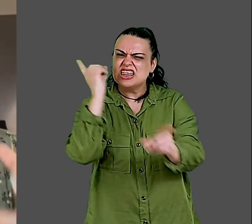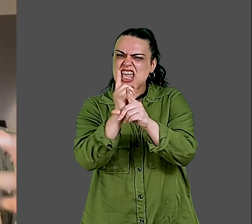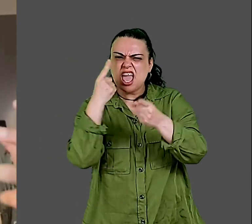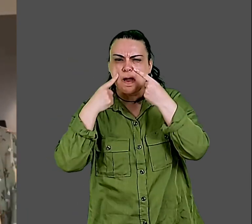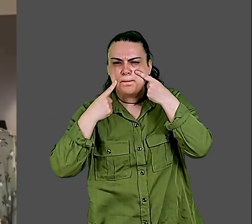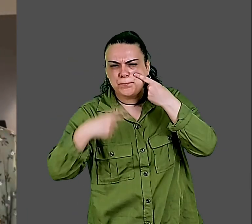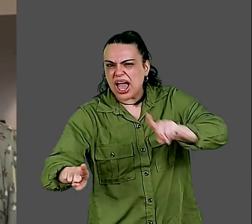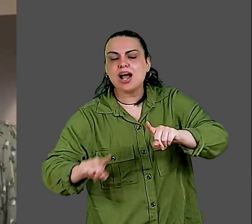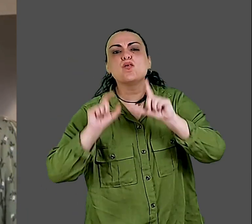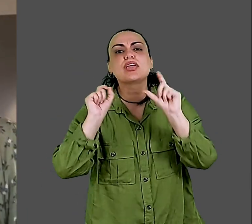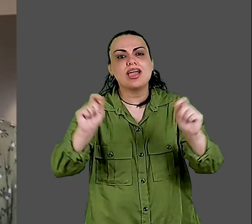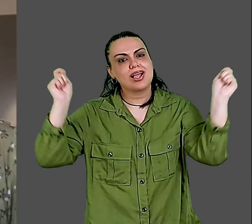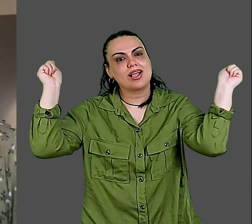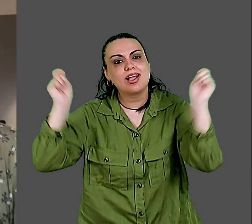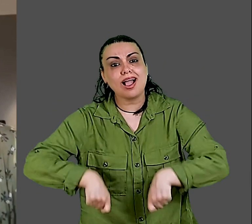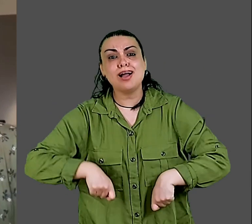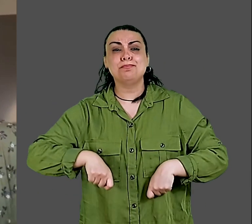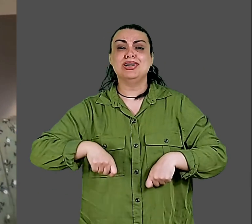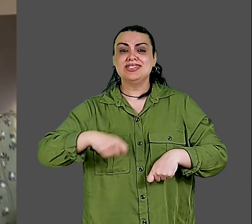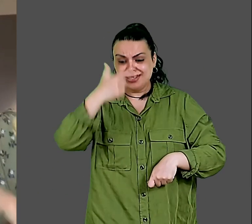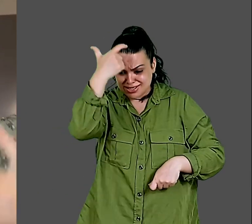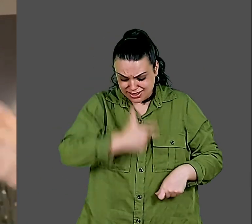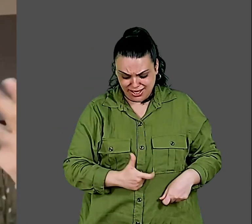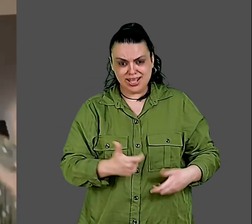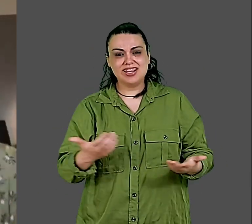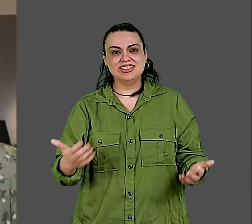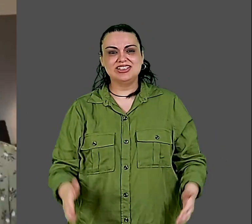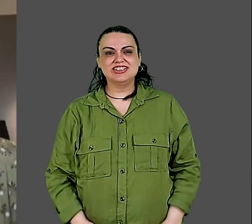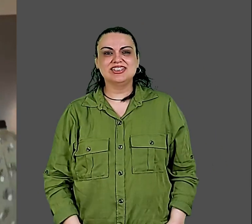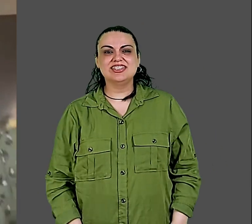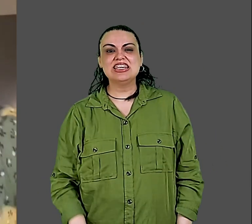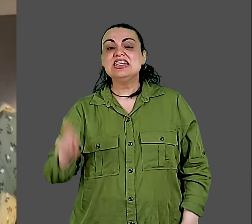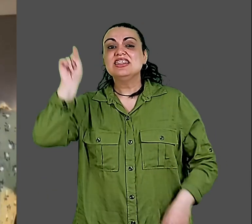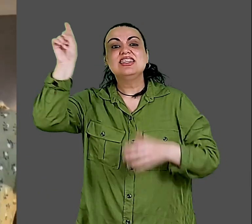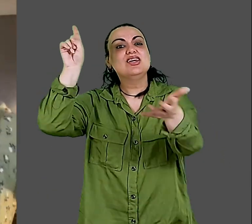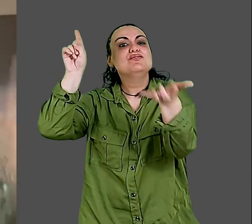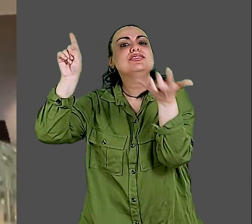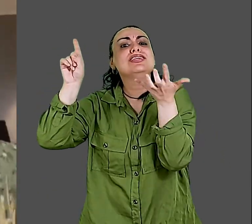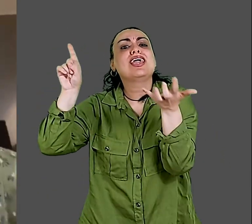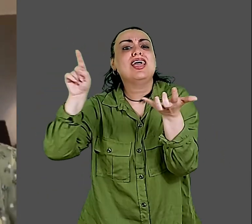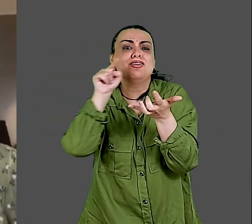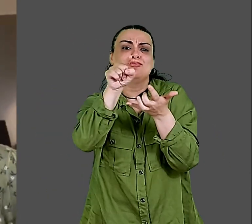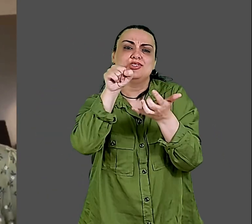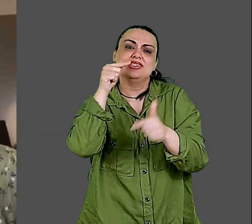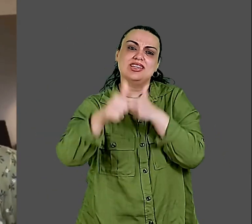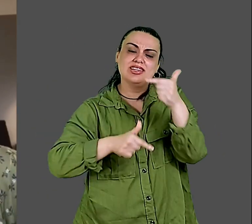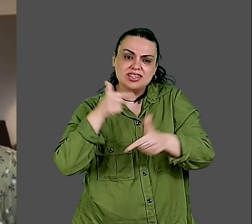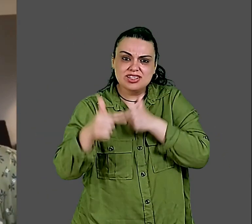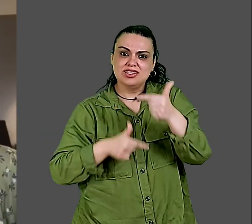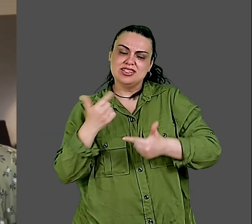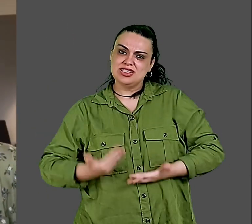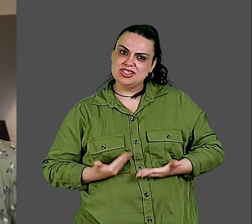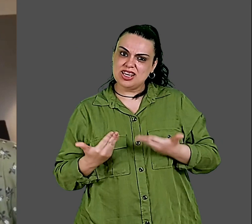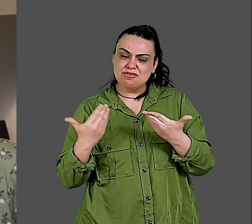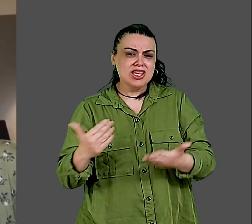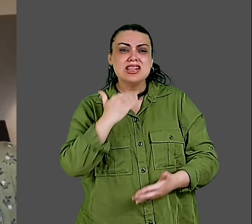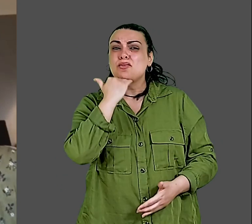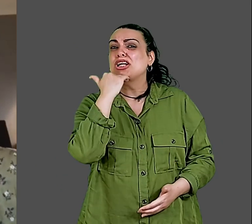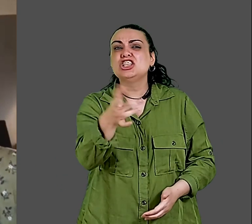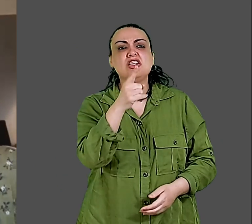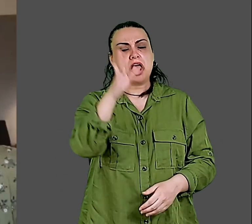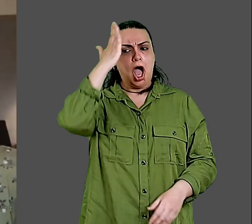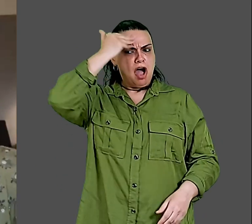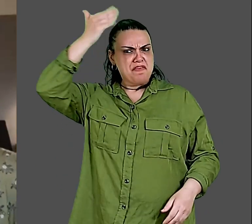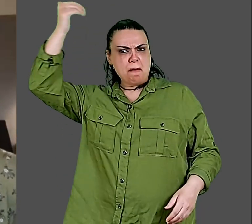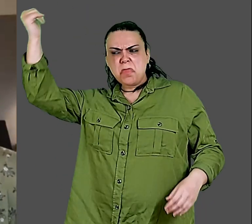em descobrir a capacidade do nosso ser e do que Deus quer que nós sejamos. Então, dentro